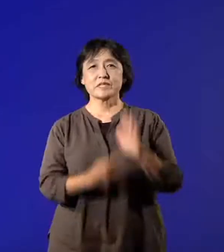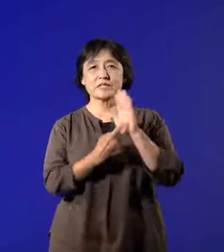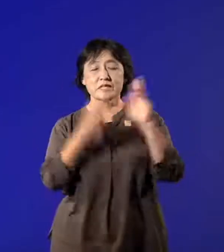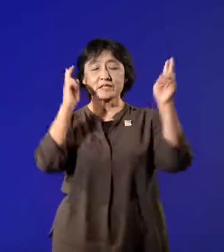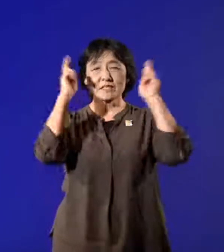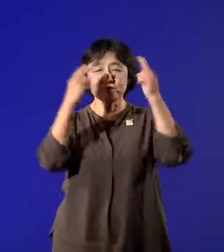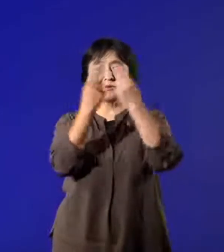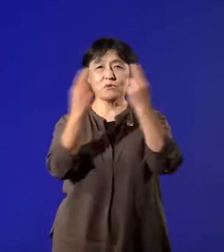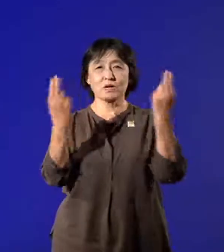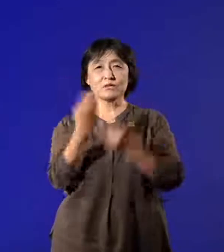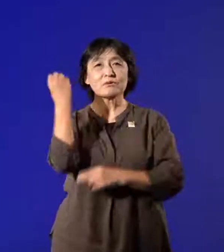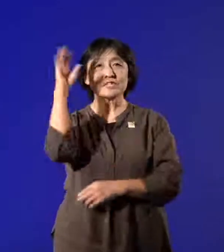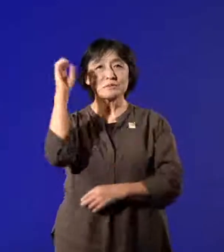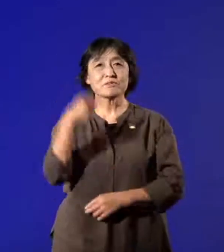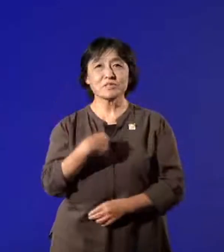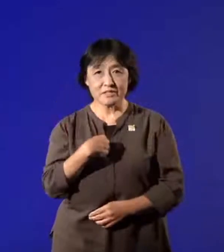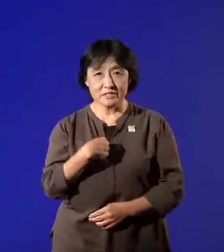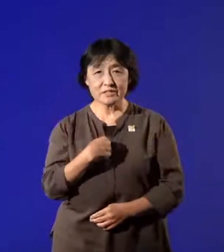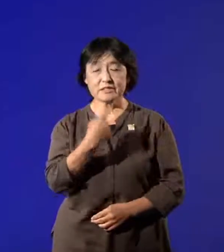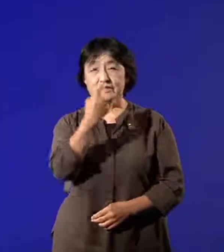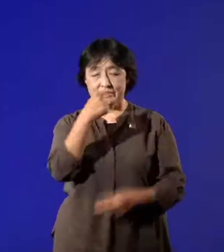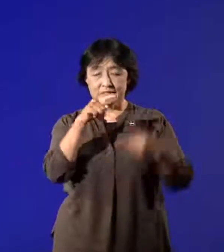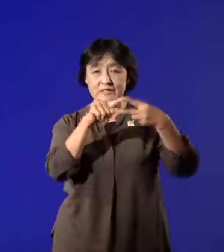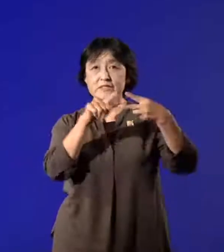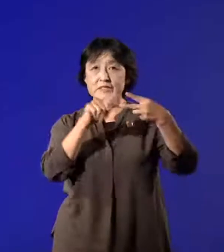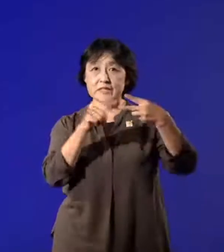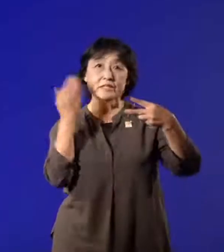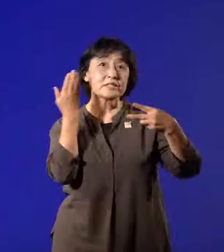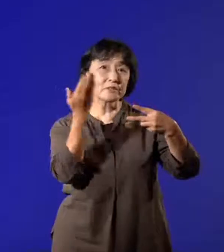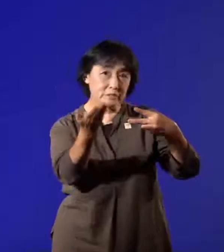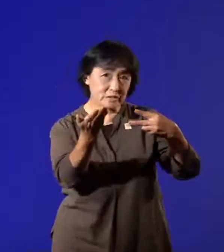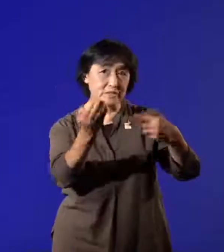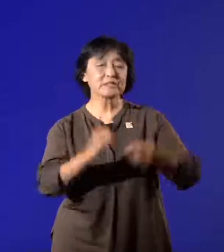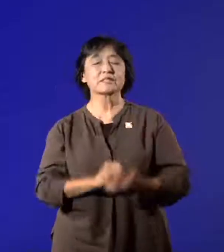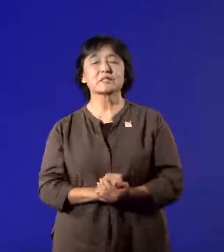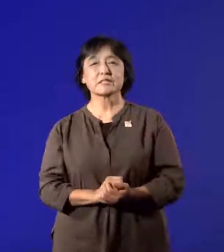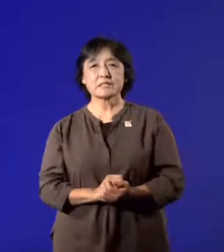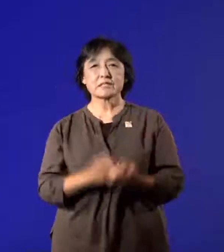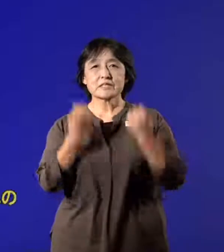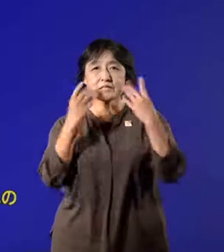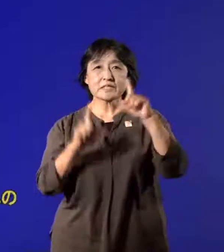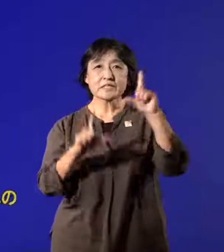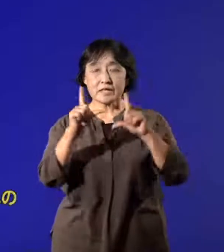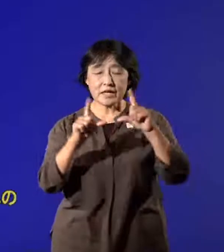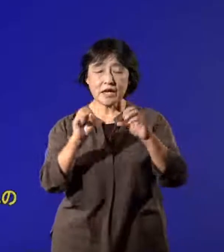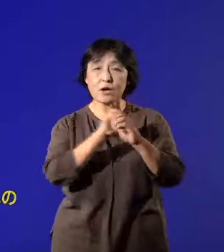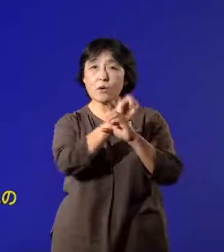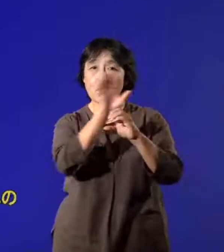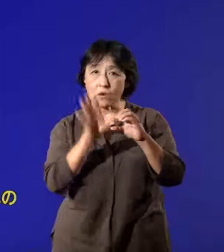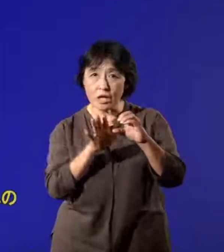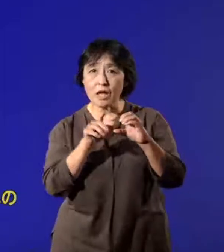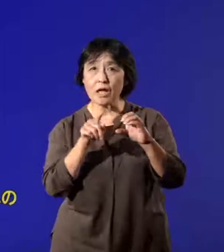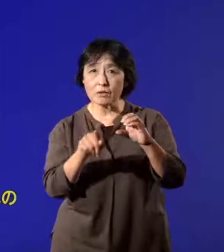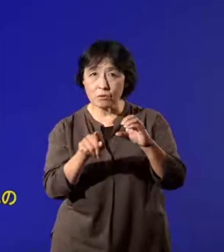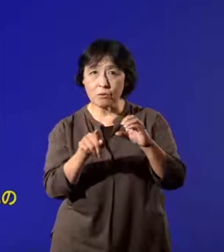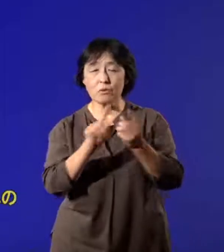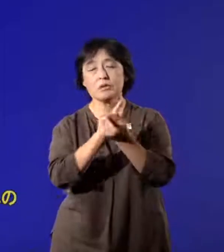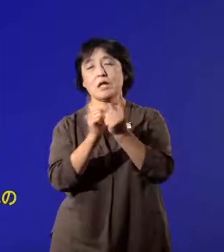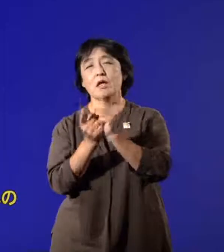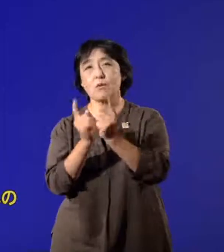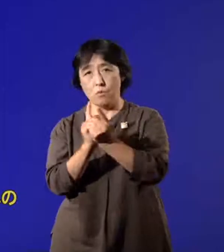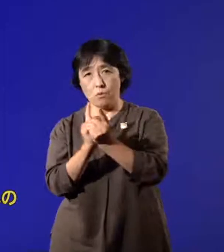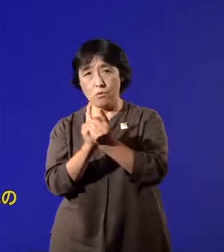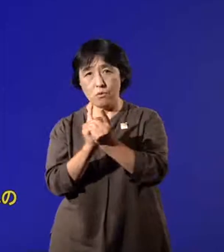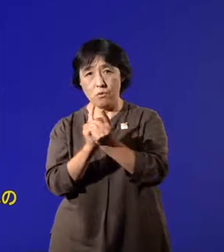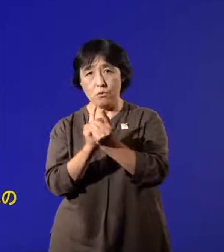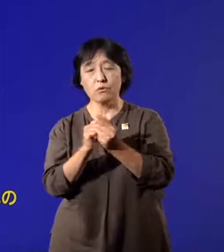幹事社の北海道新聞です。幹事社から2点、ご質問いたします。新型コロナウイルス その対応についてな